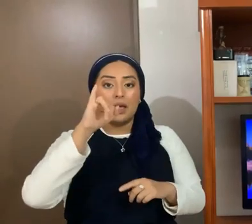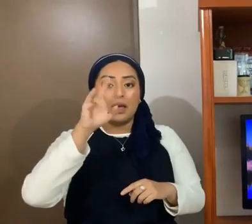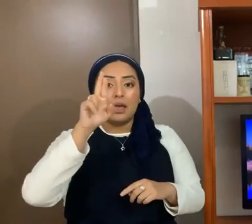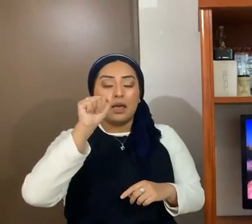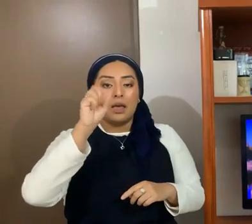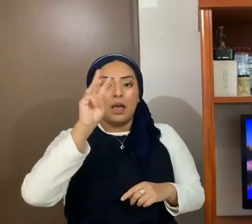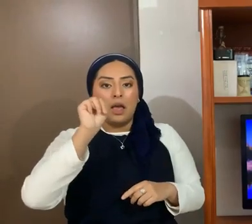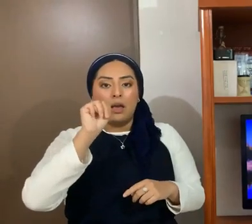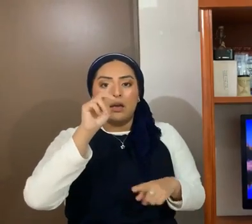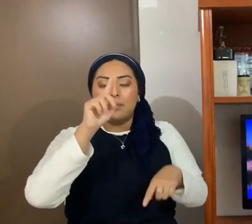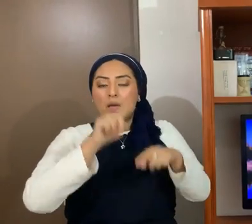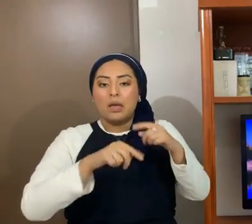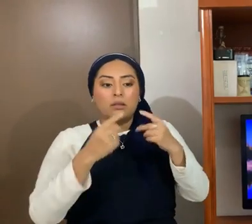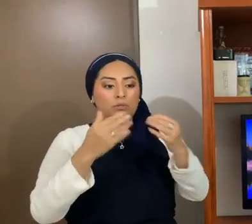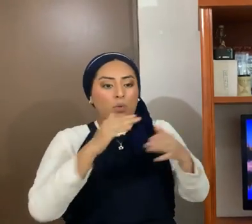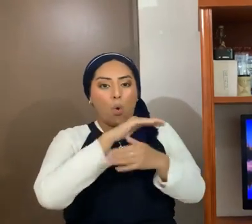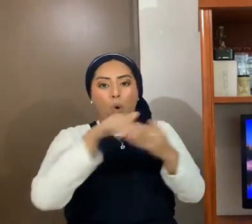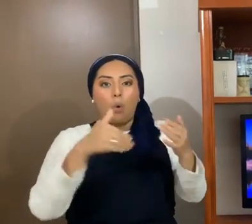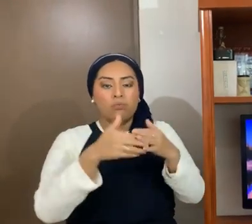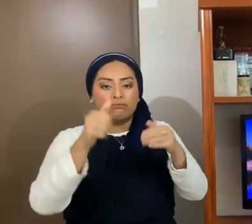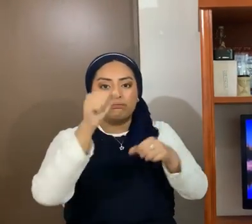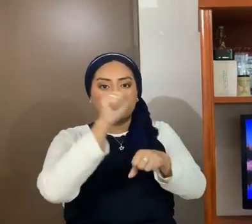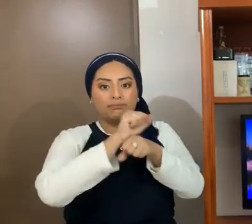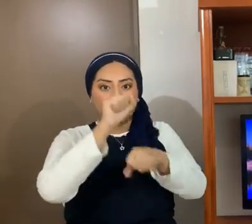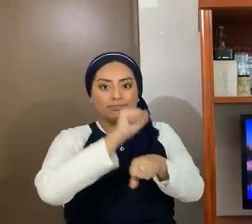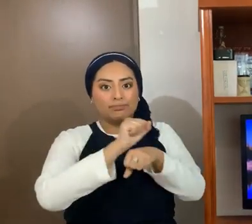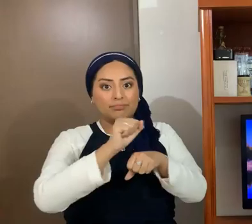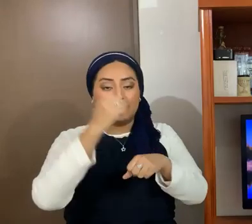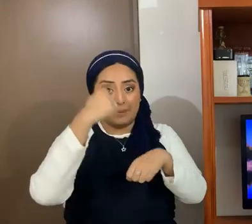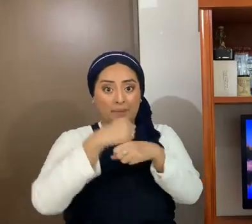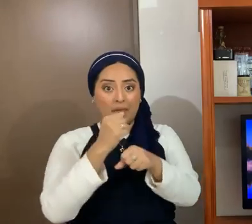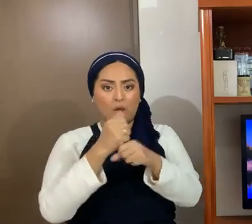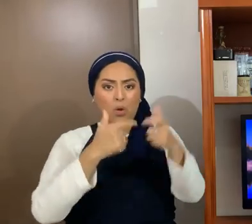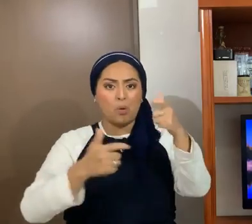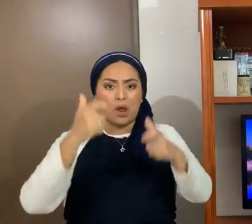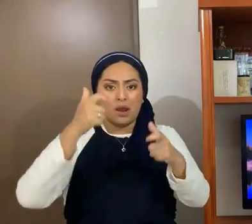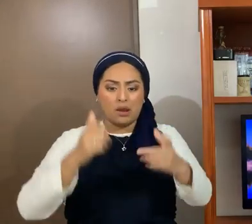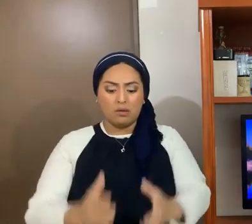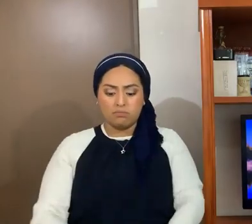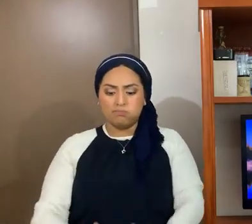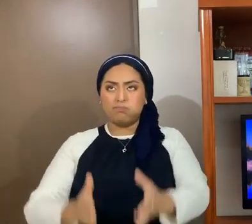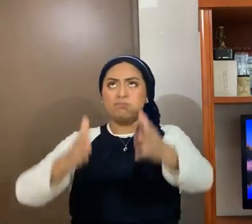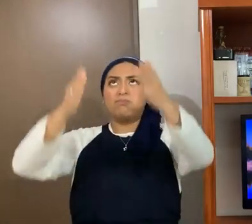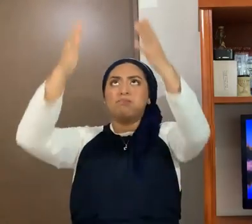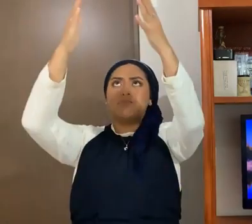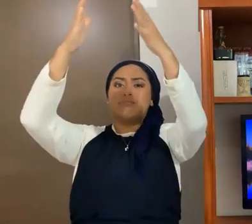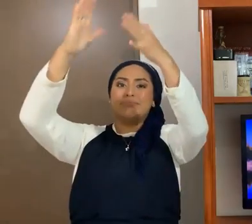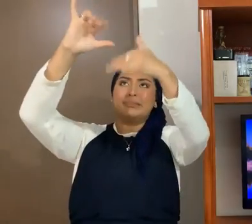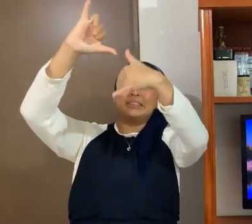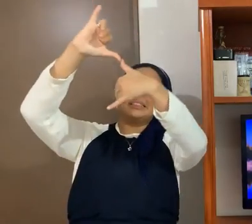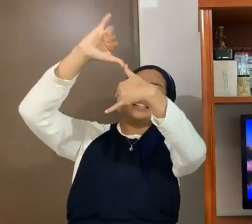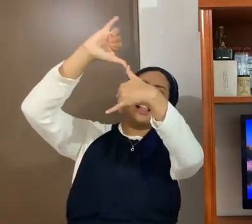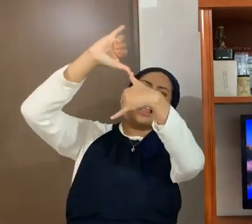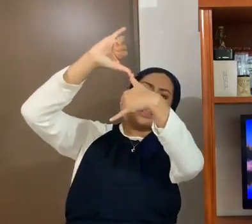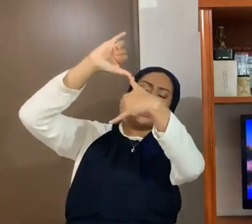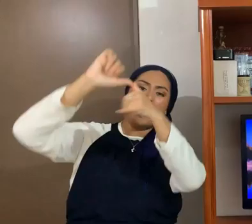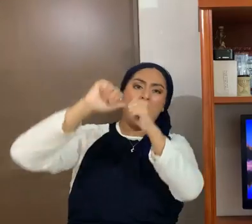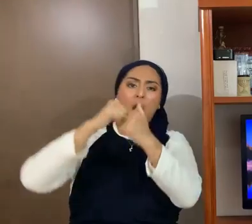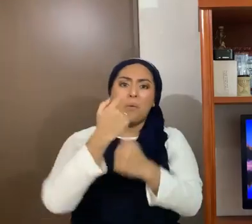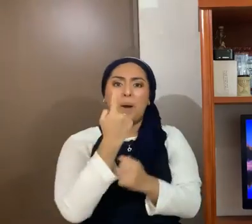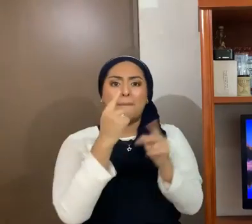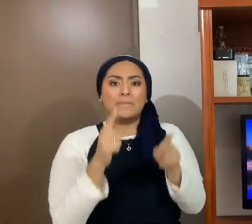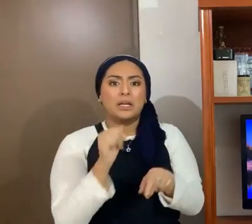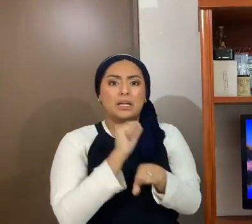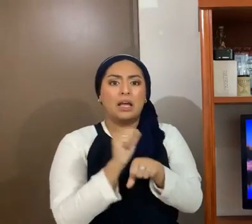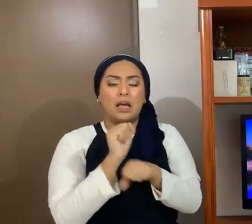no iba a poder hacer todo el trabajo, imagínense, para fundir esas columnas, que ahorita lo vamos a ver, que medían 8 metros. ¿Cómo lo iba a hacer una